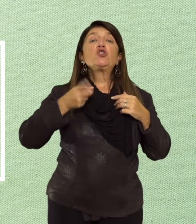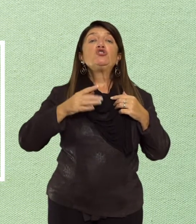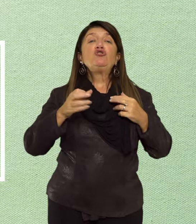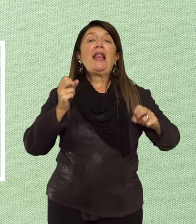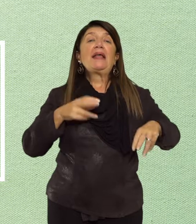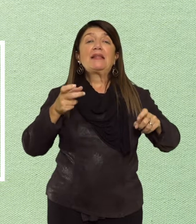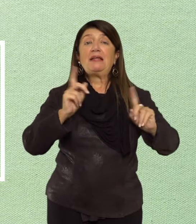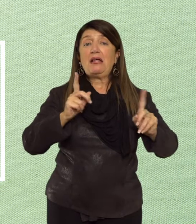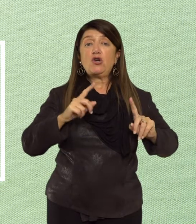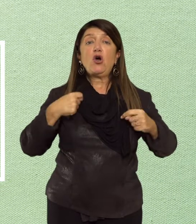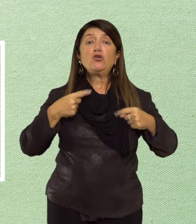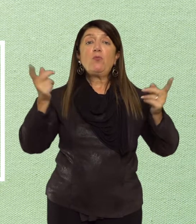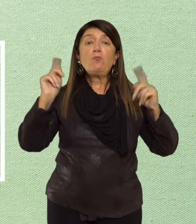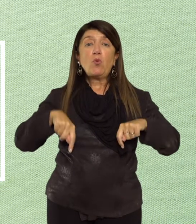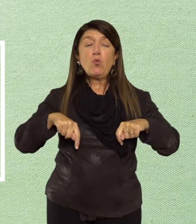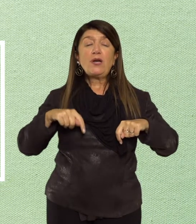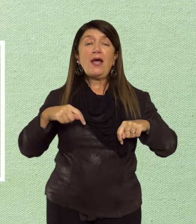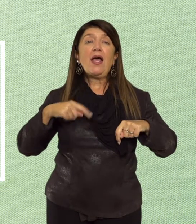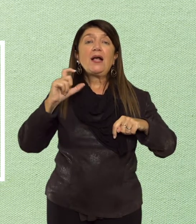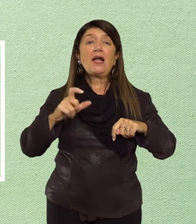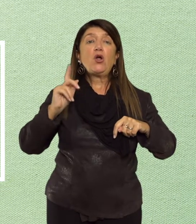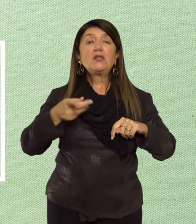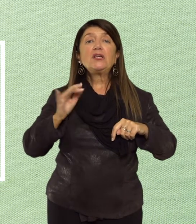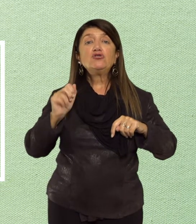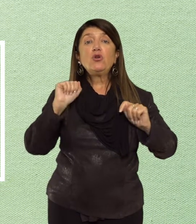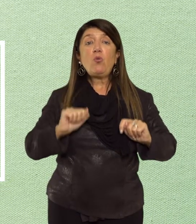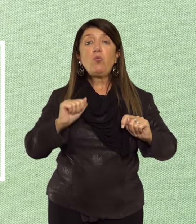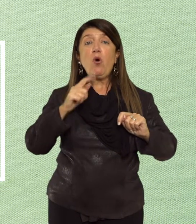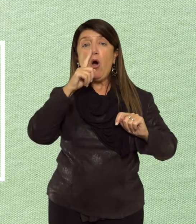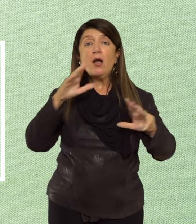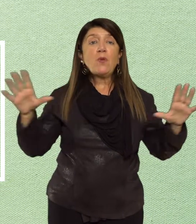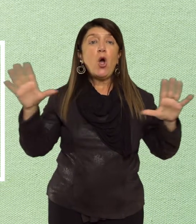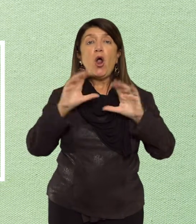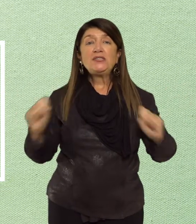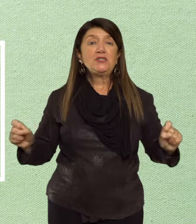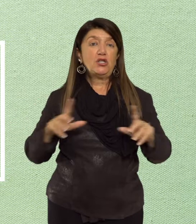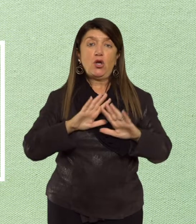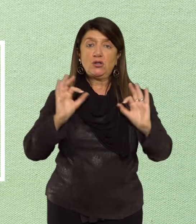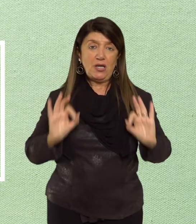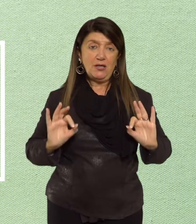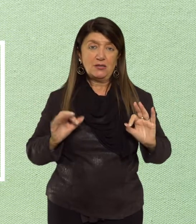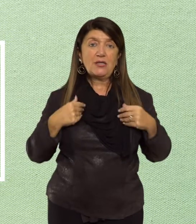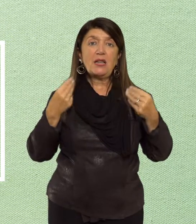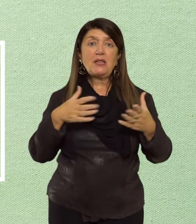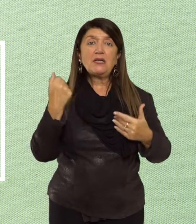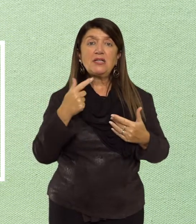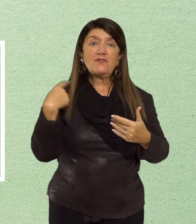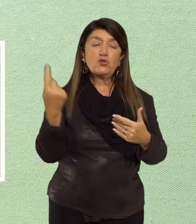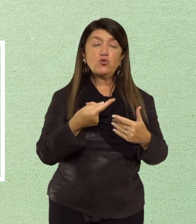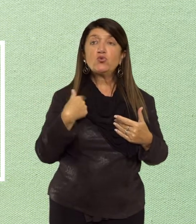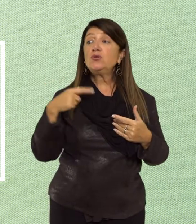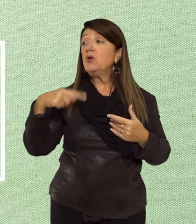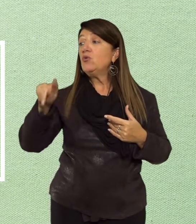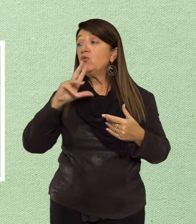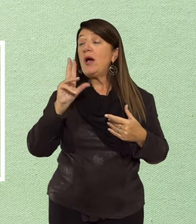la poliziotta che si mette insomma al servizio di tutti i cittadini e di tutto il popolo italiano. Hai parlato di popolo italiano, hai